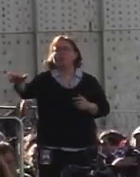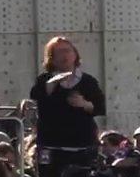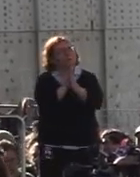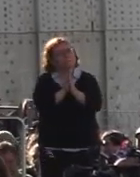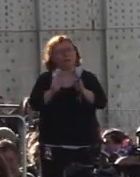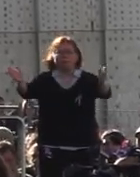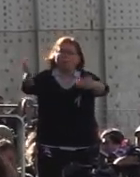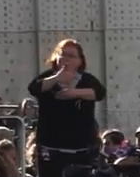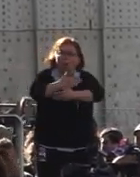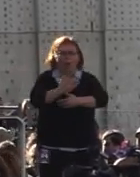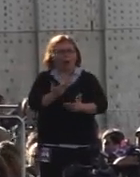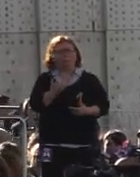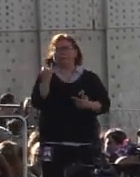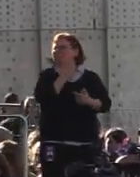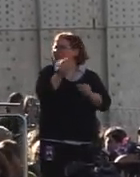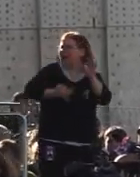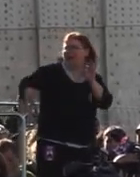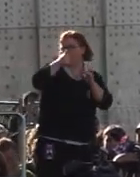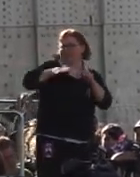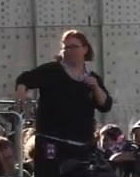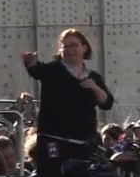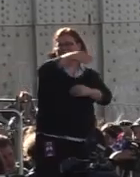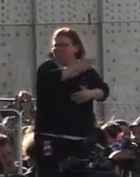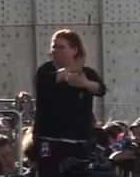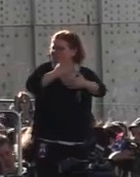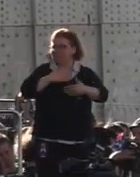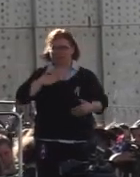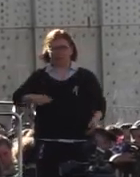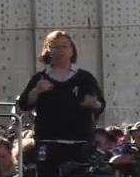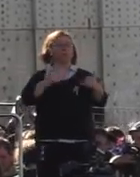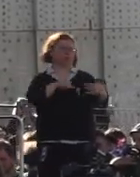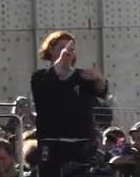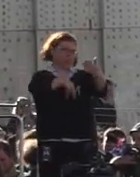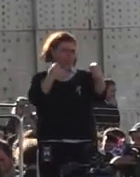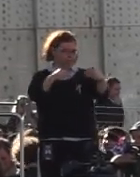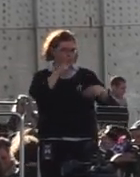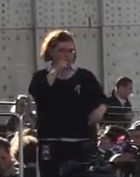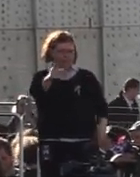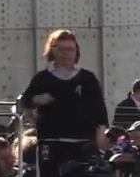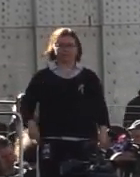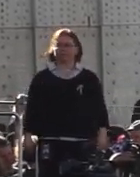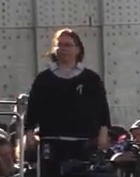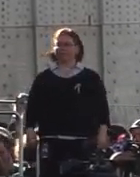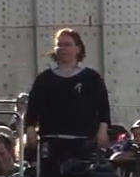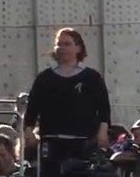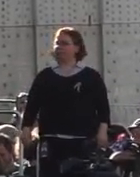keblemre. Én keblemre ölelem az egész népet. Hallgassátok meg a költeményem.